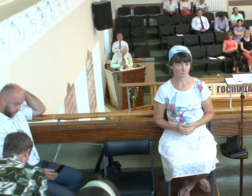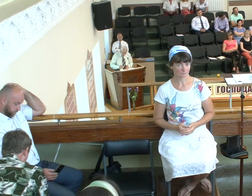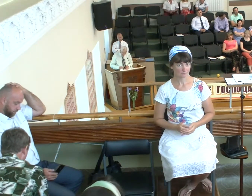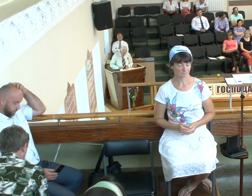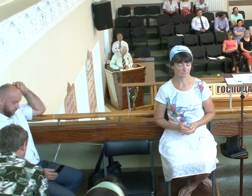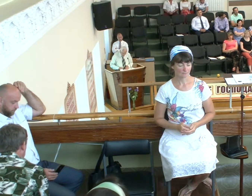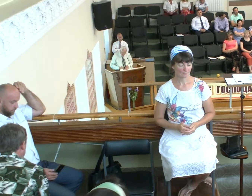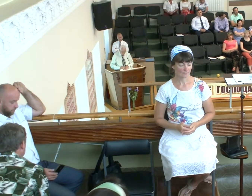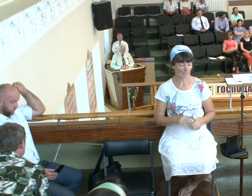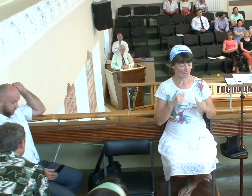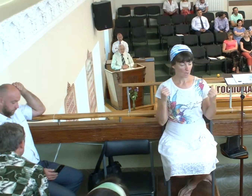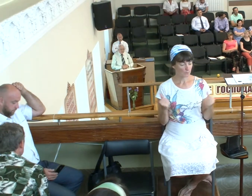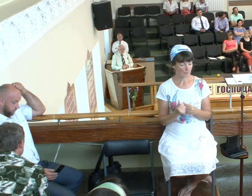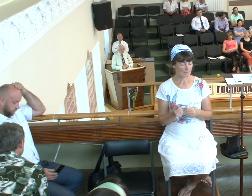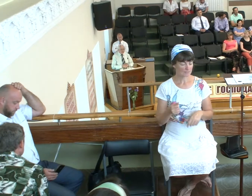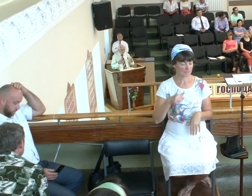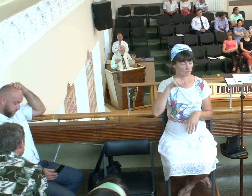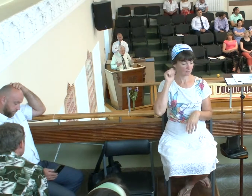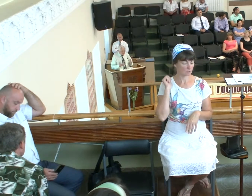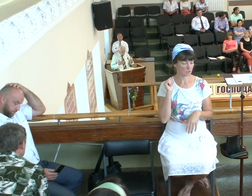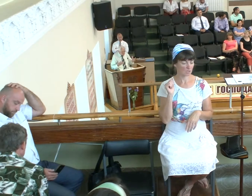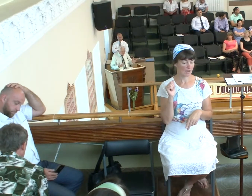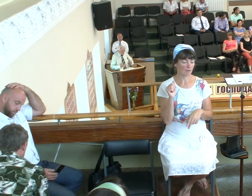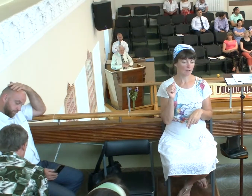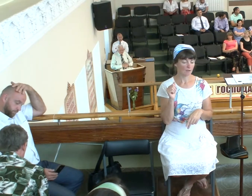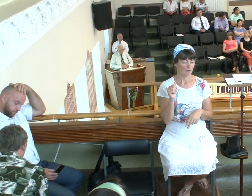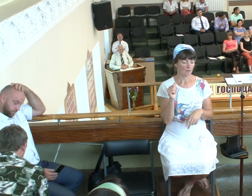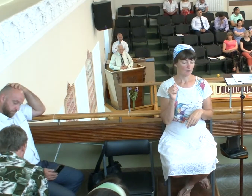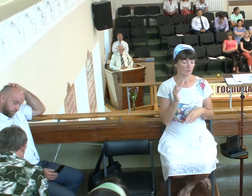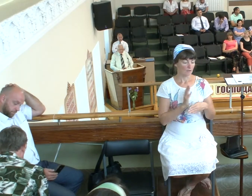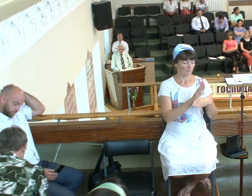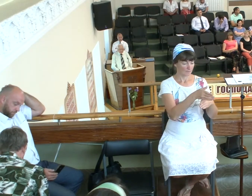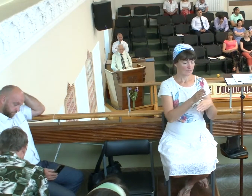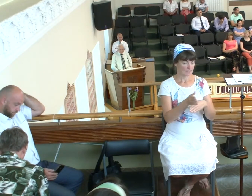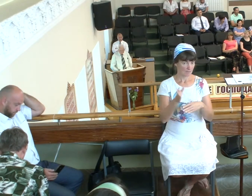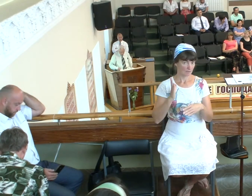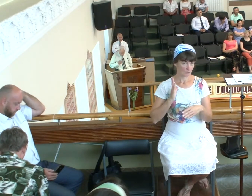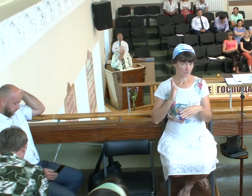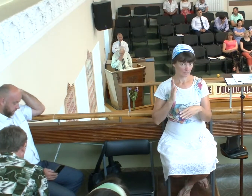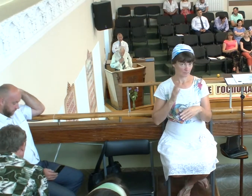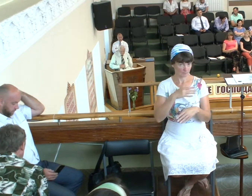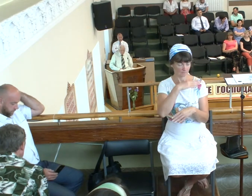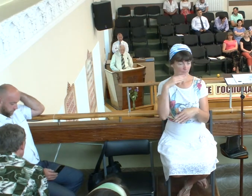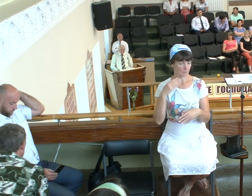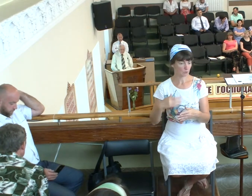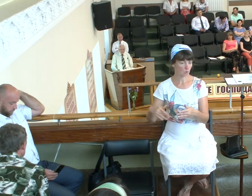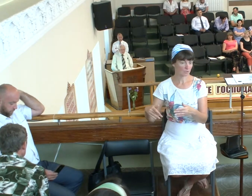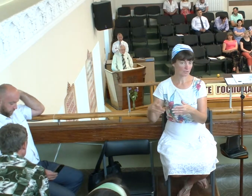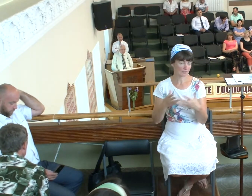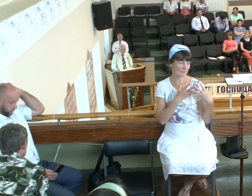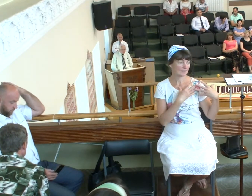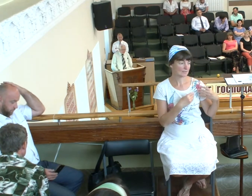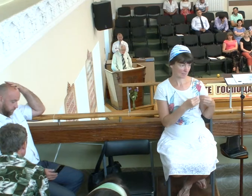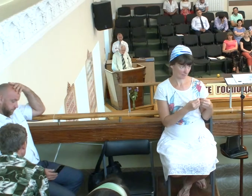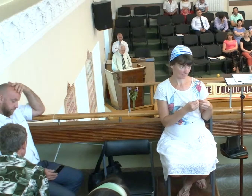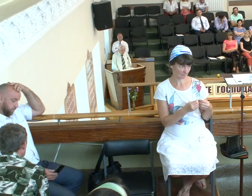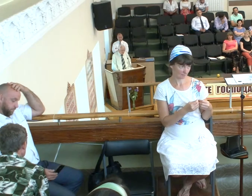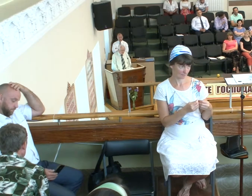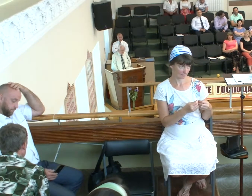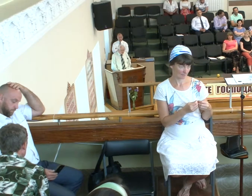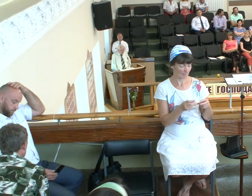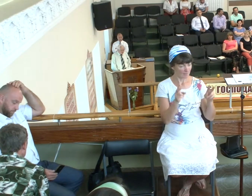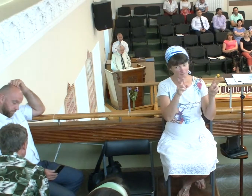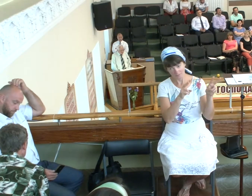посмотрели для церквей наших зданий, из наших церквей за Поворотью. И каждое здание, оно выглядит